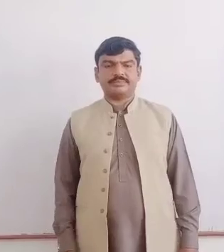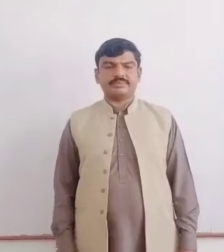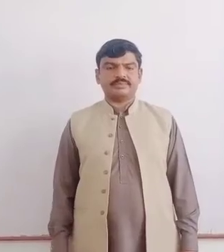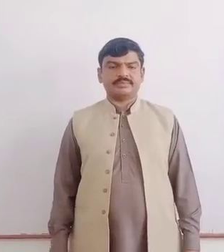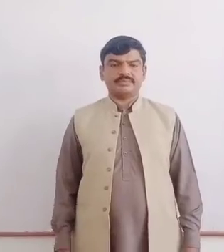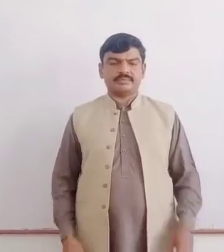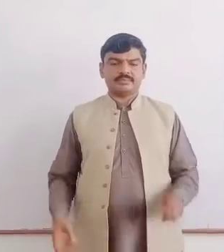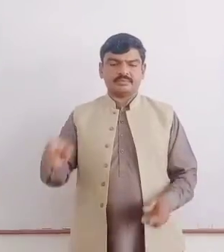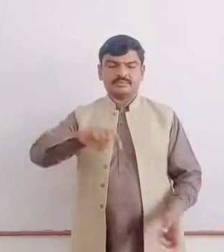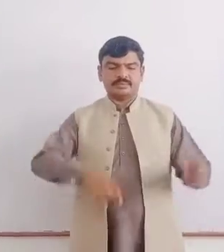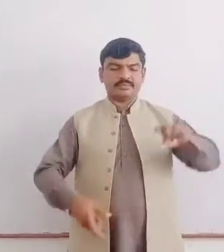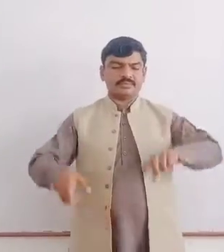मिलावट करना,